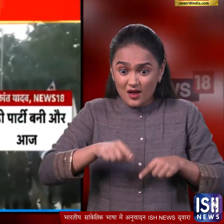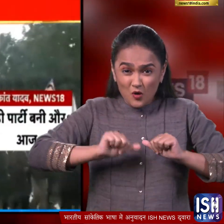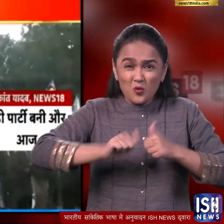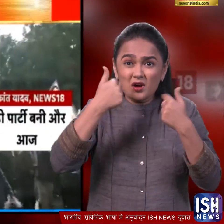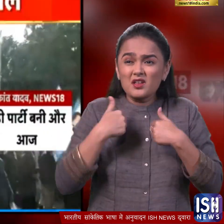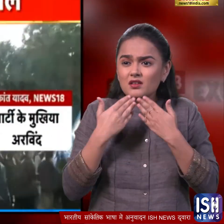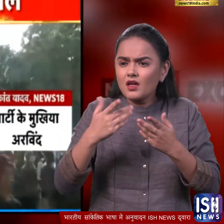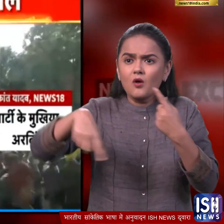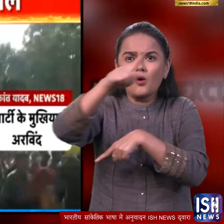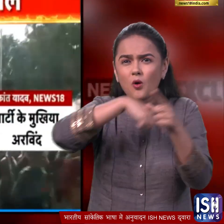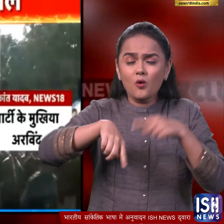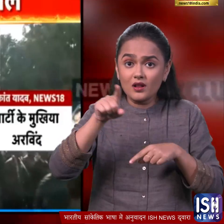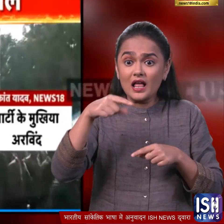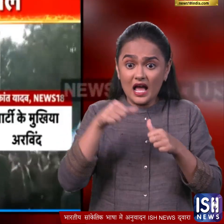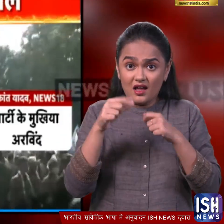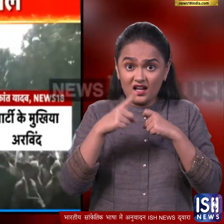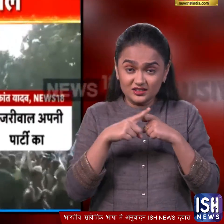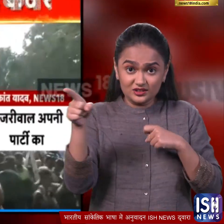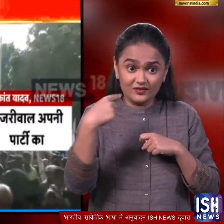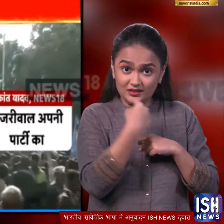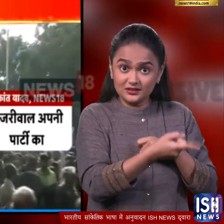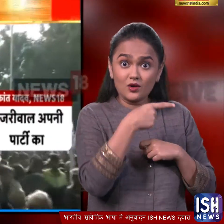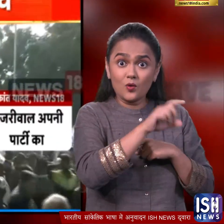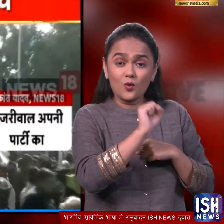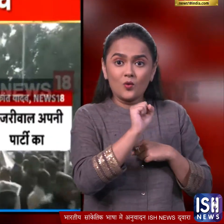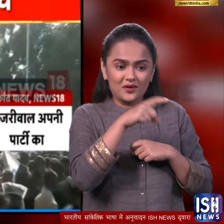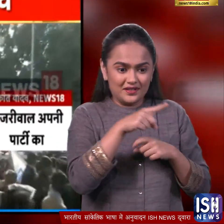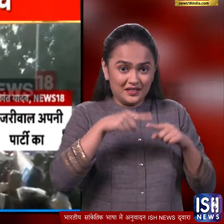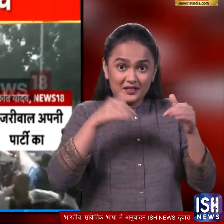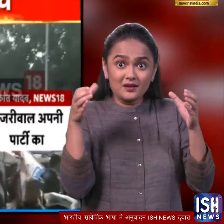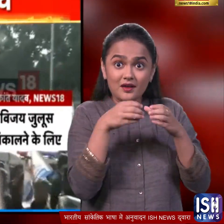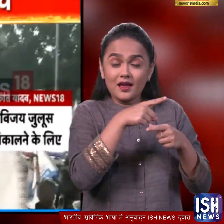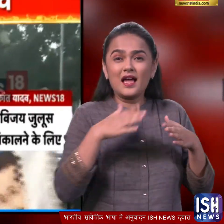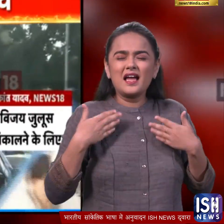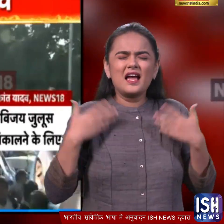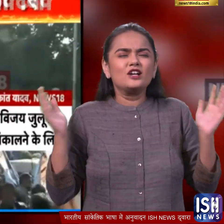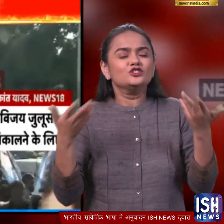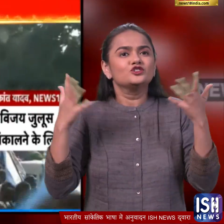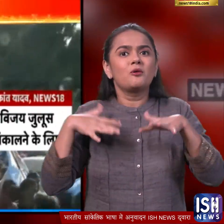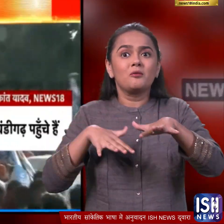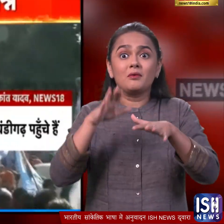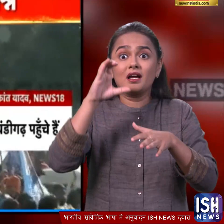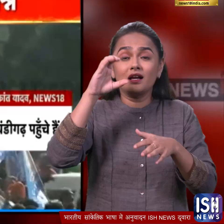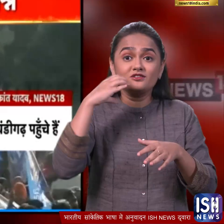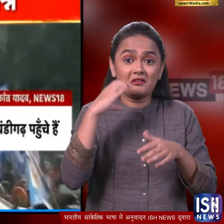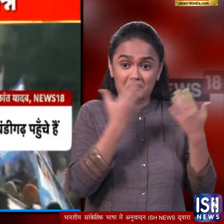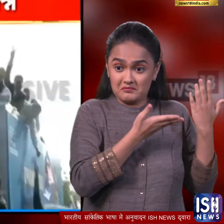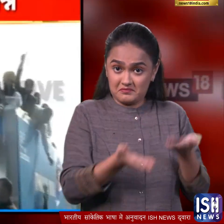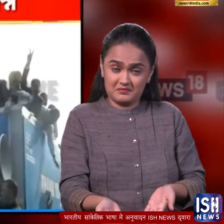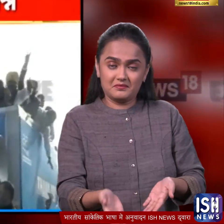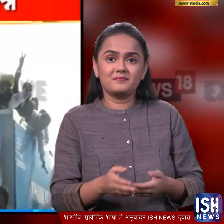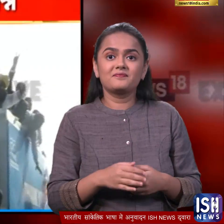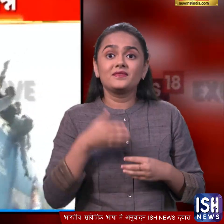पार्टी बनी और आज पार्टी के मुखिया अरविंद केजरीवाल अपनी पार्टी का विजय जुलूस निकालने के लिए चंडीगढ़ पहुंचे